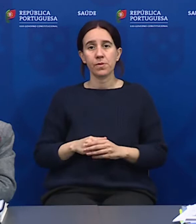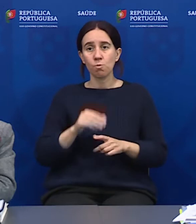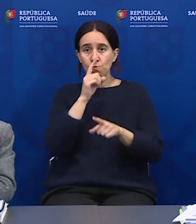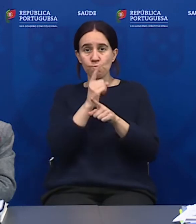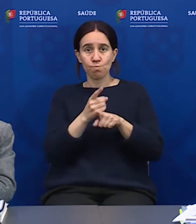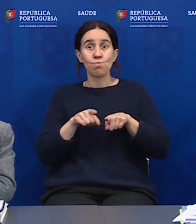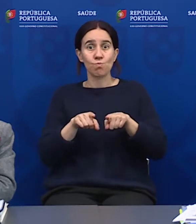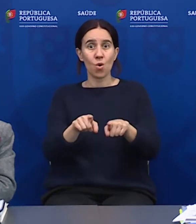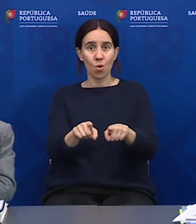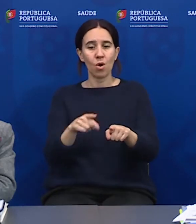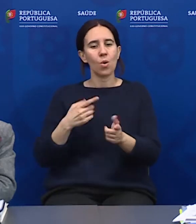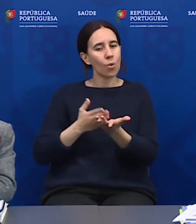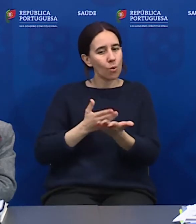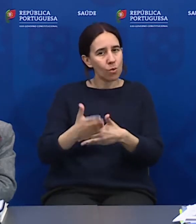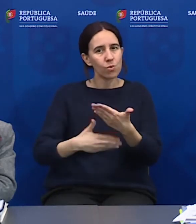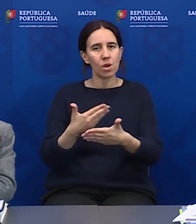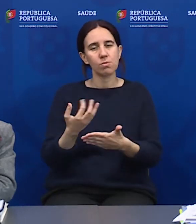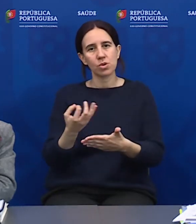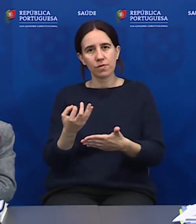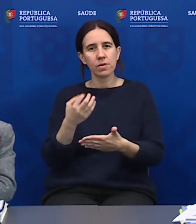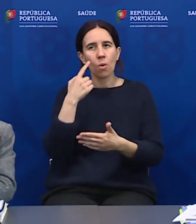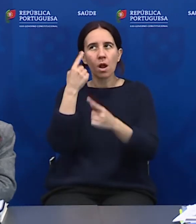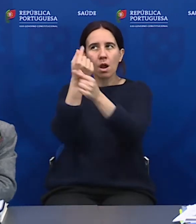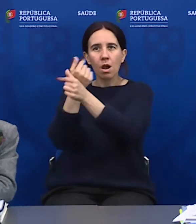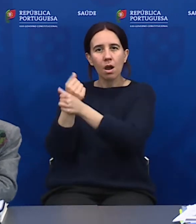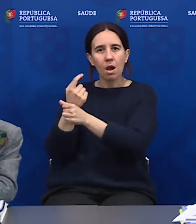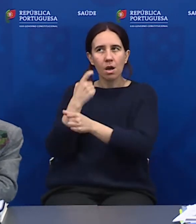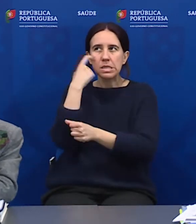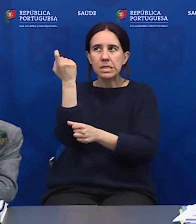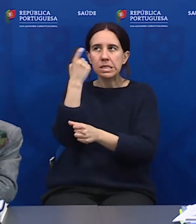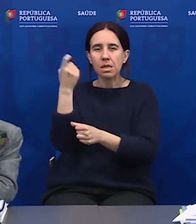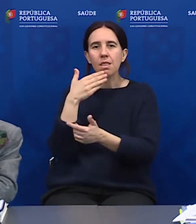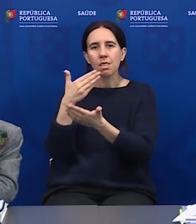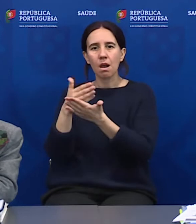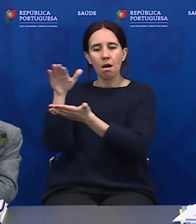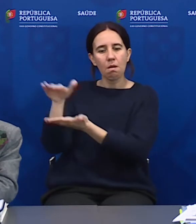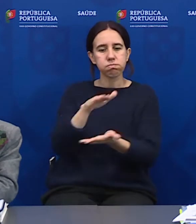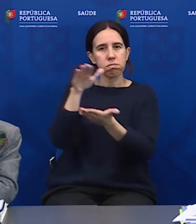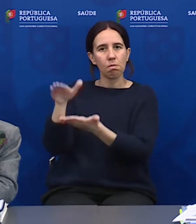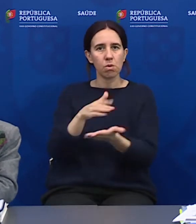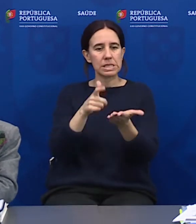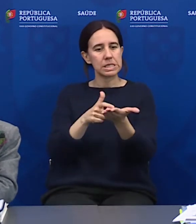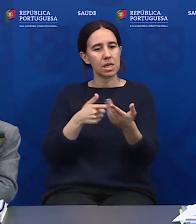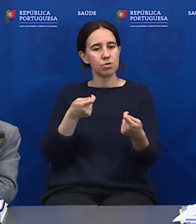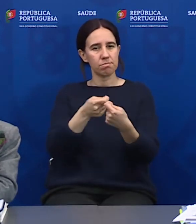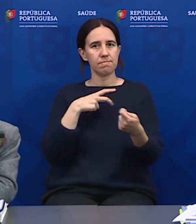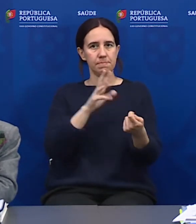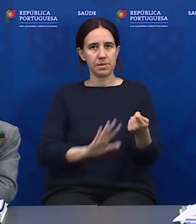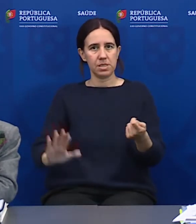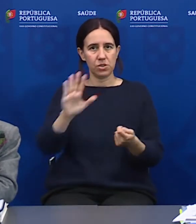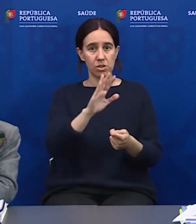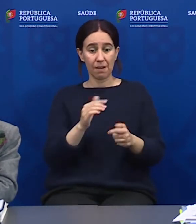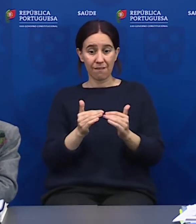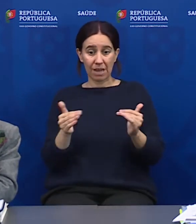tempo, continuamos a identificar oportunidades no mercado para garantir que o fluxo satisfaz as necessidades do país, que